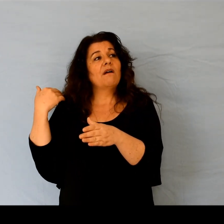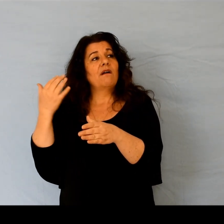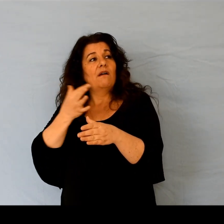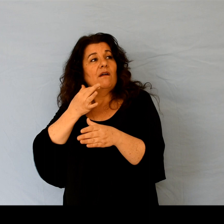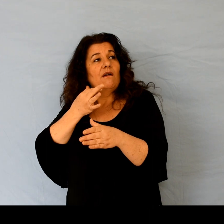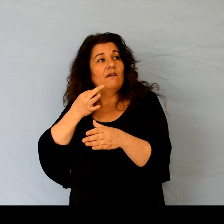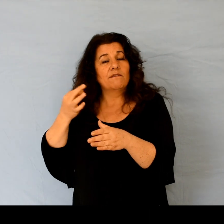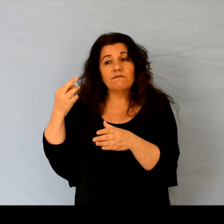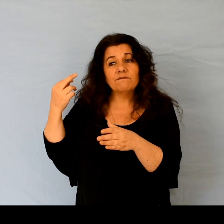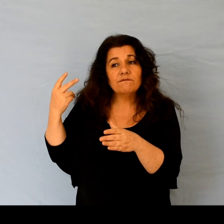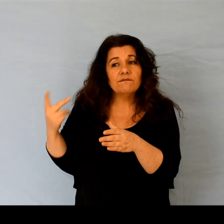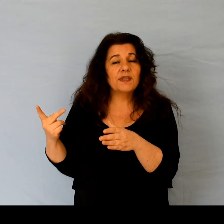ses bêtes ? »